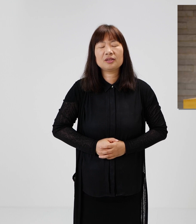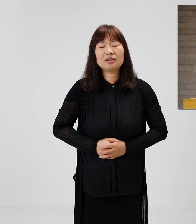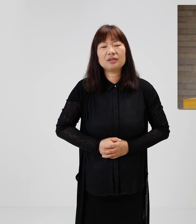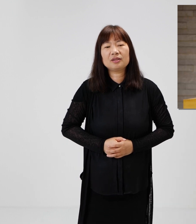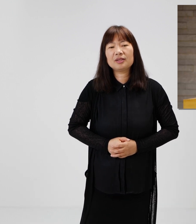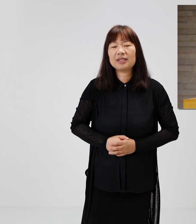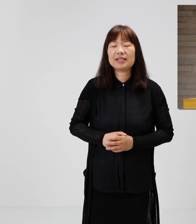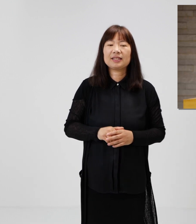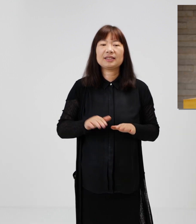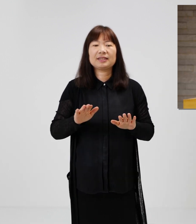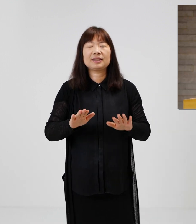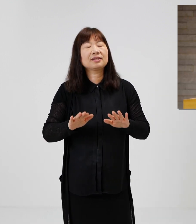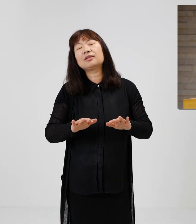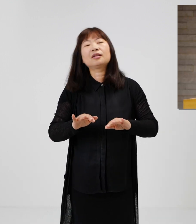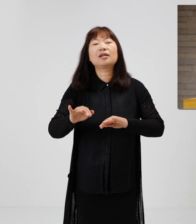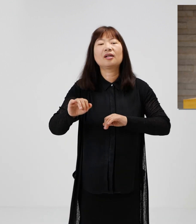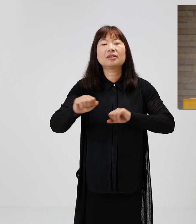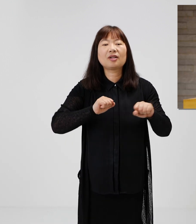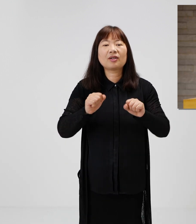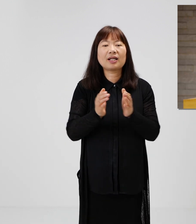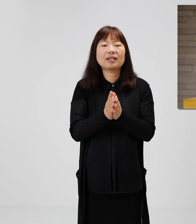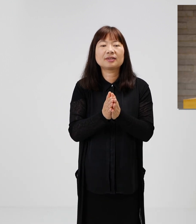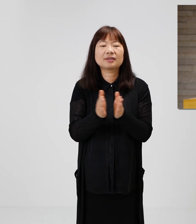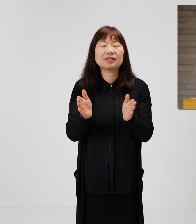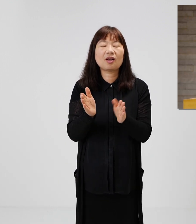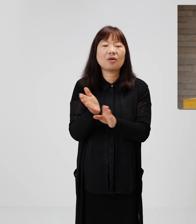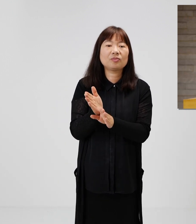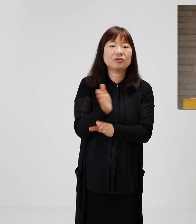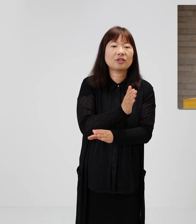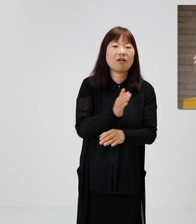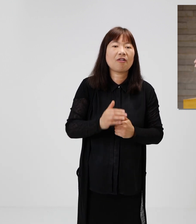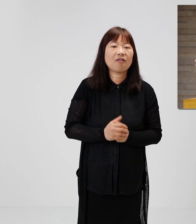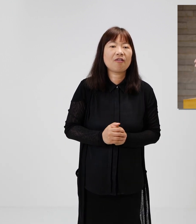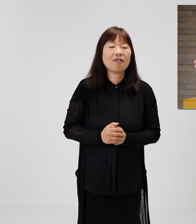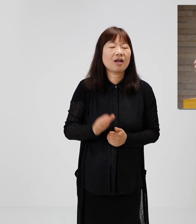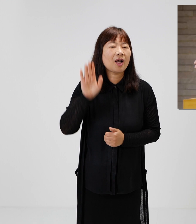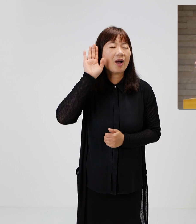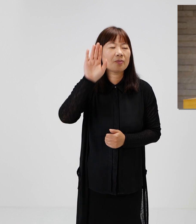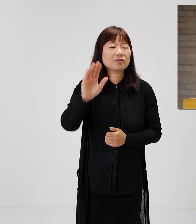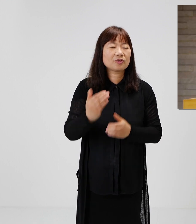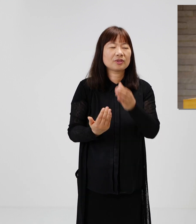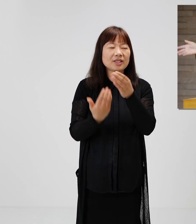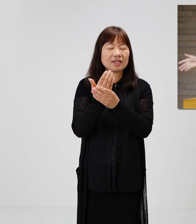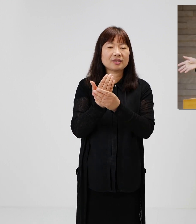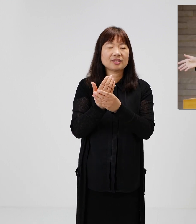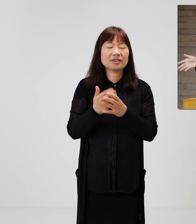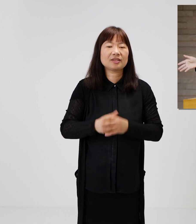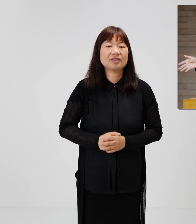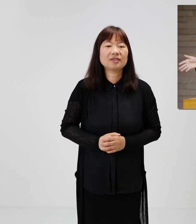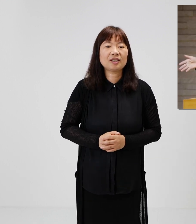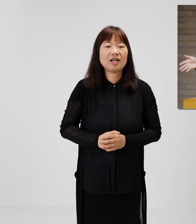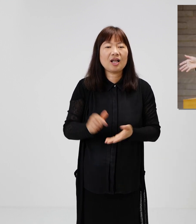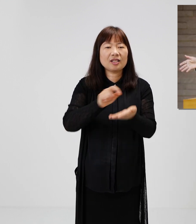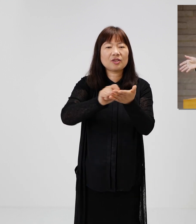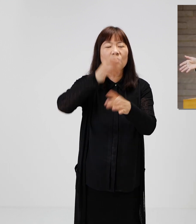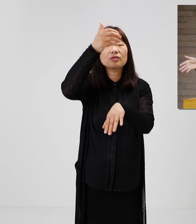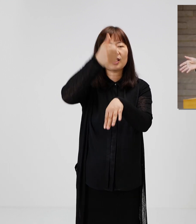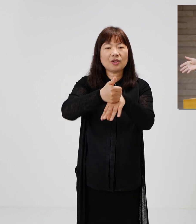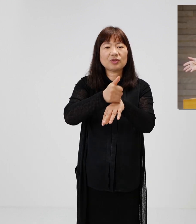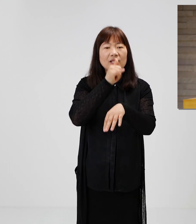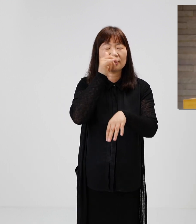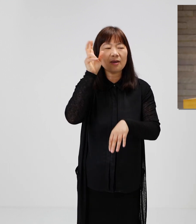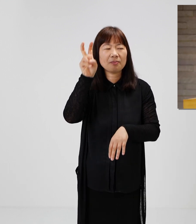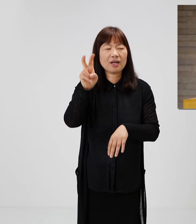이 역사의 시점으로부터 기점으로부터 앞으로 일어날 기록은 나중에 기록했을 거란